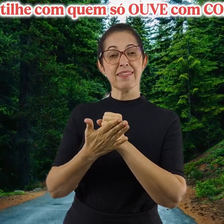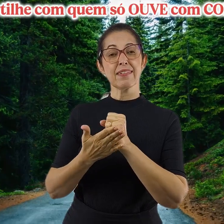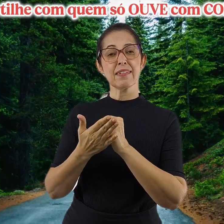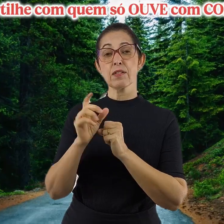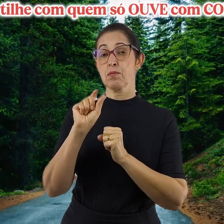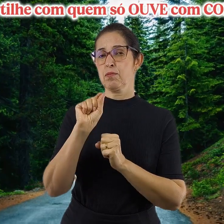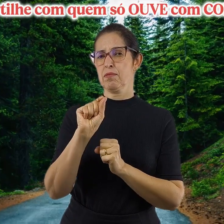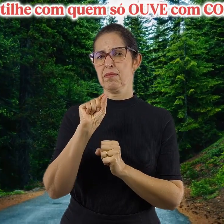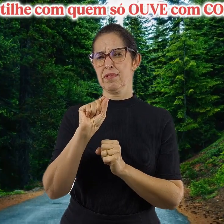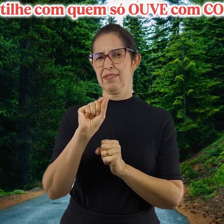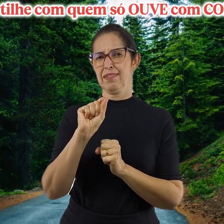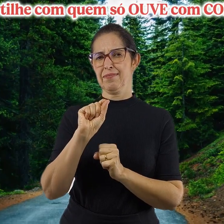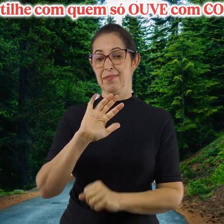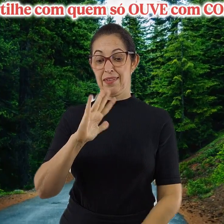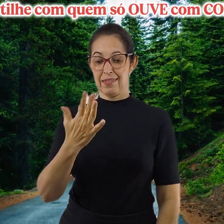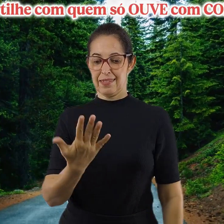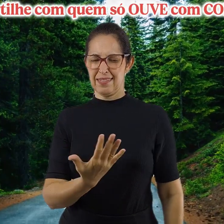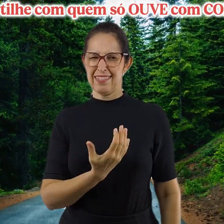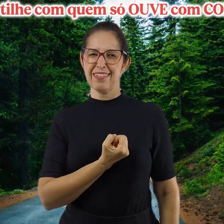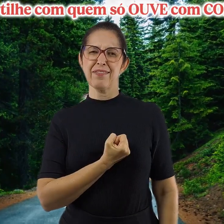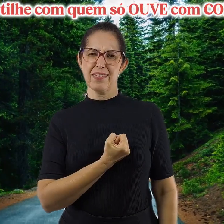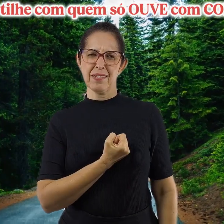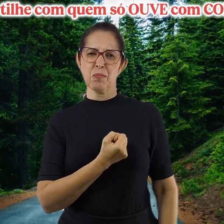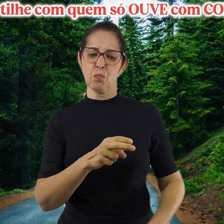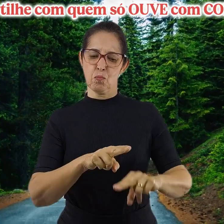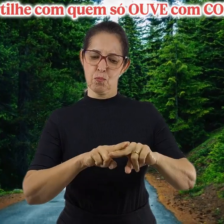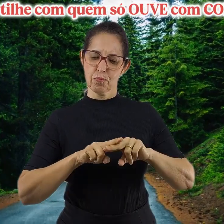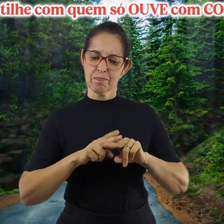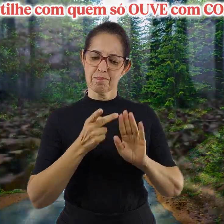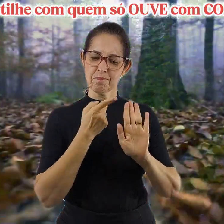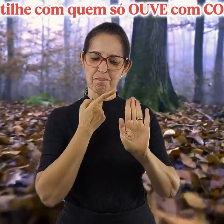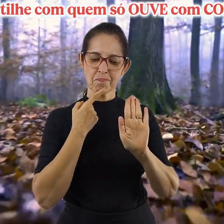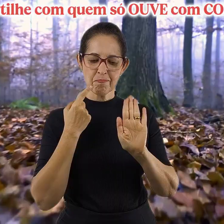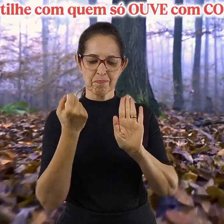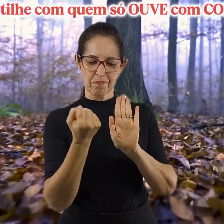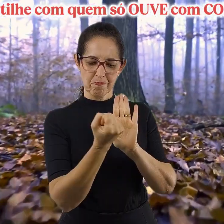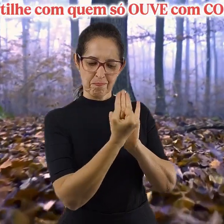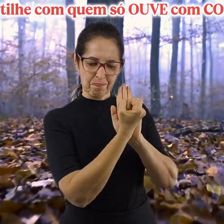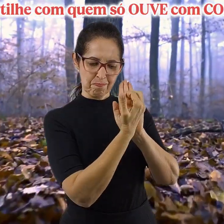é a salvação pelo sangue de Jesus.